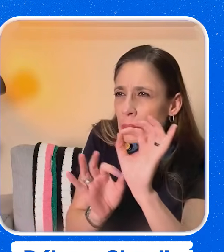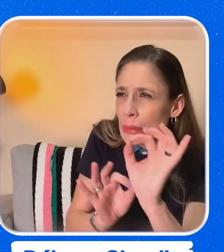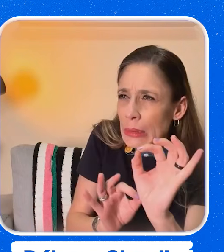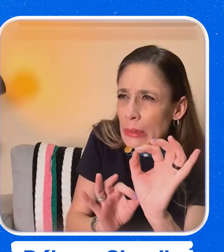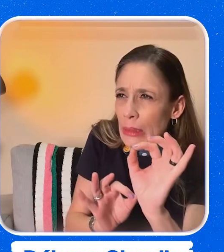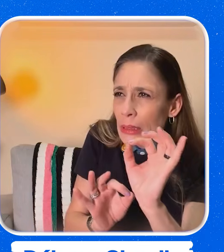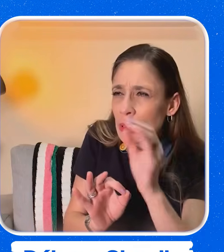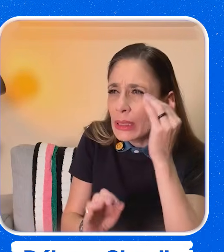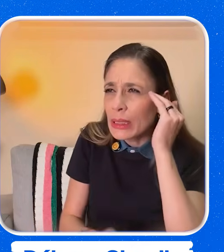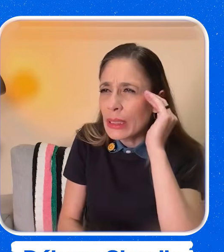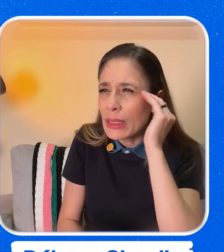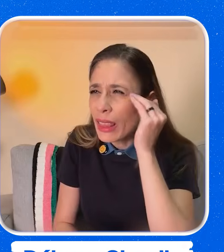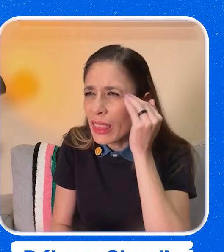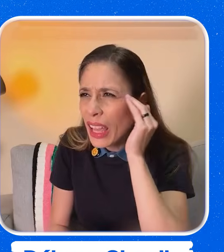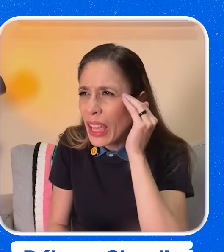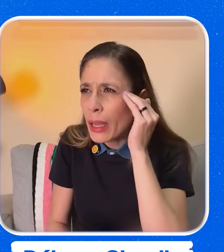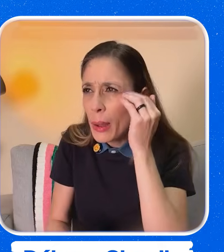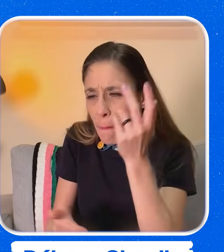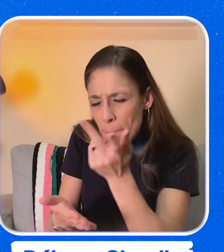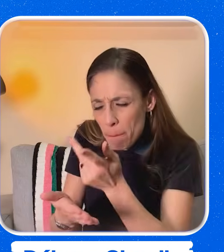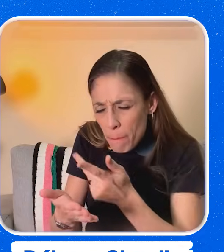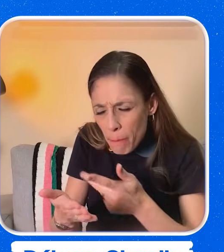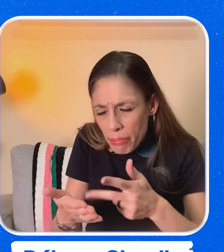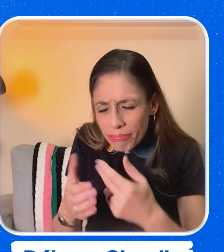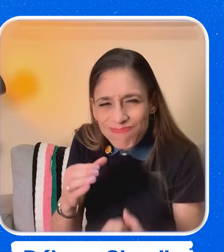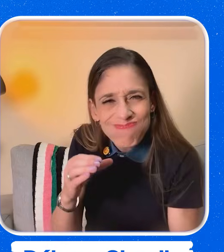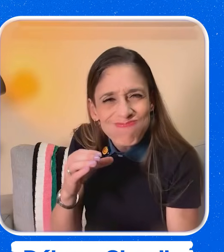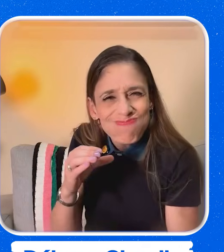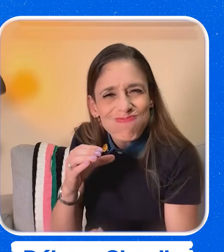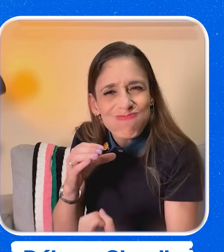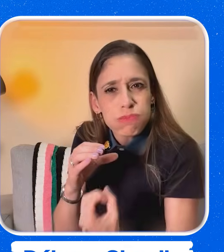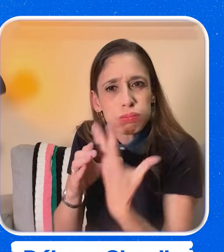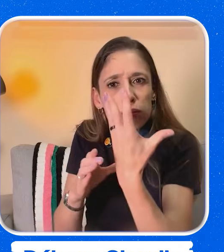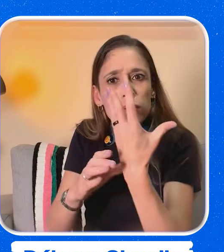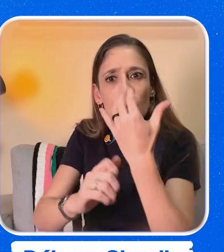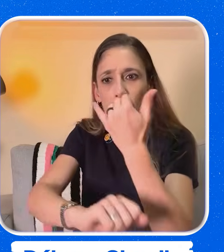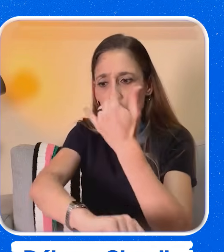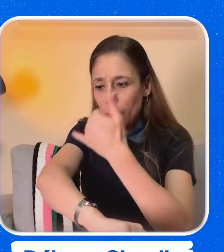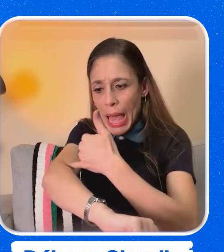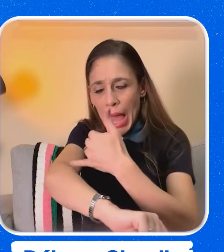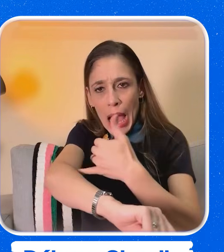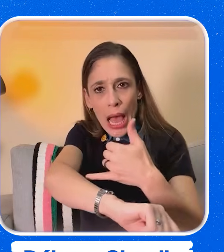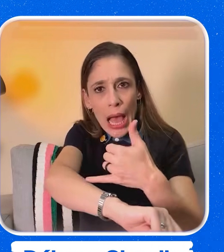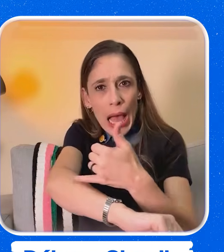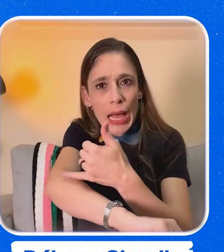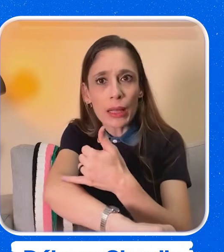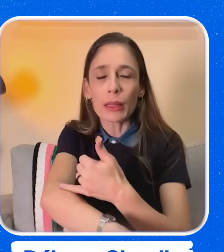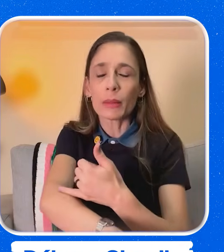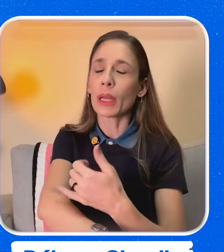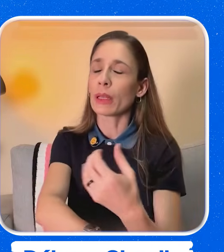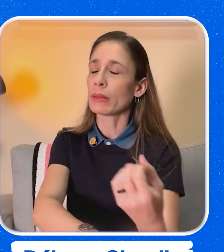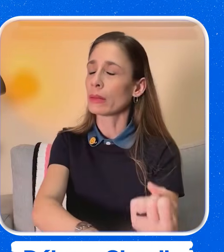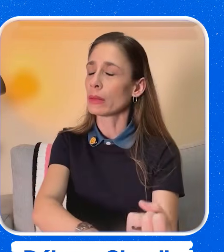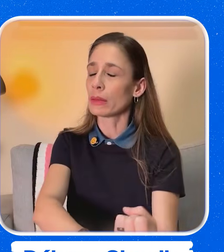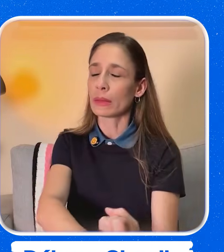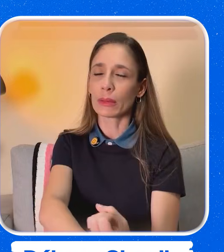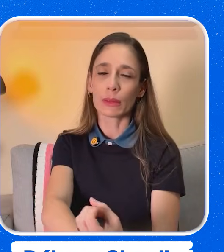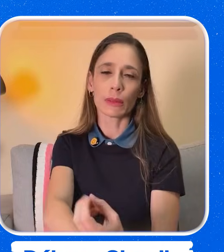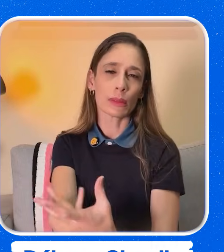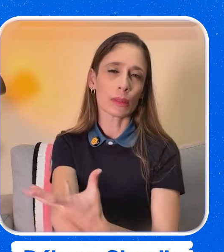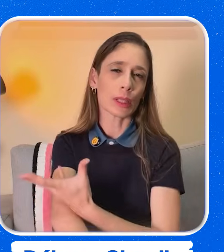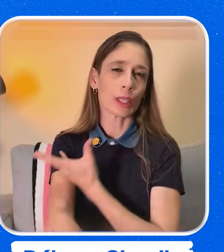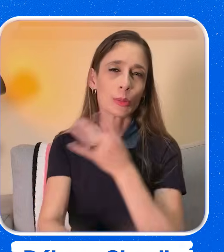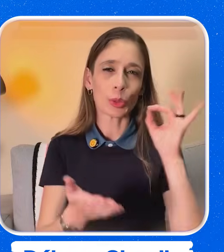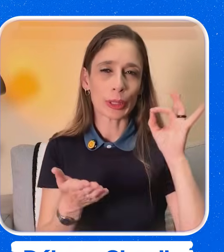aquilo é muito emocionante, né? Então, é, recentemente eu tive a experiência